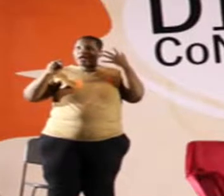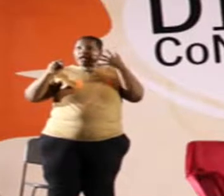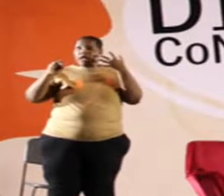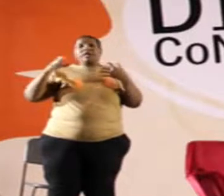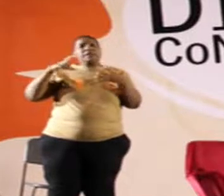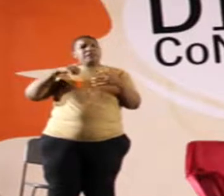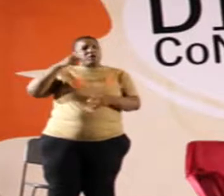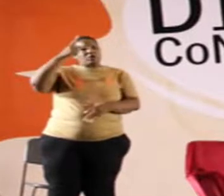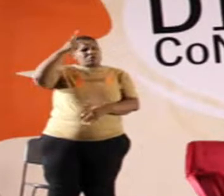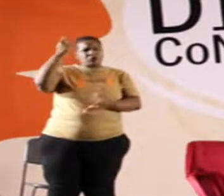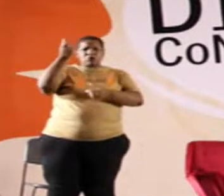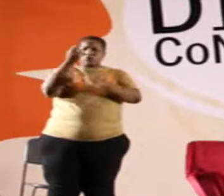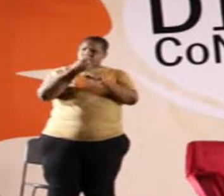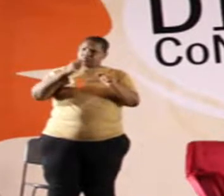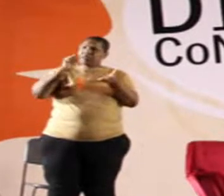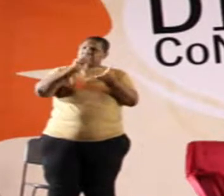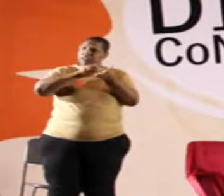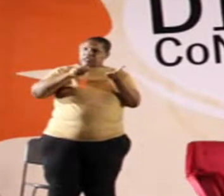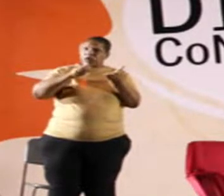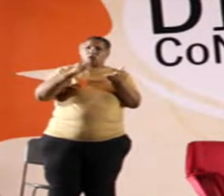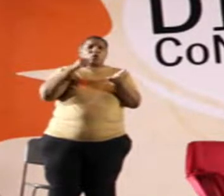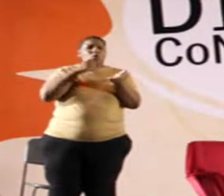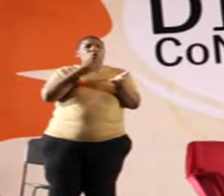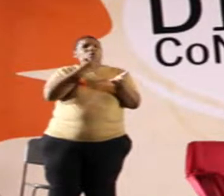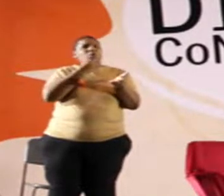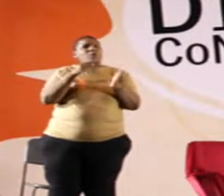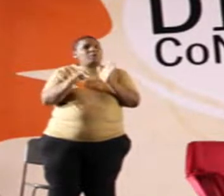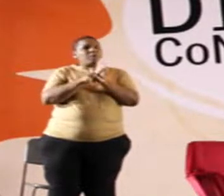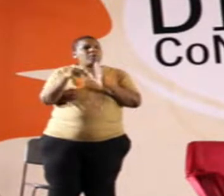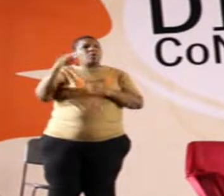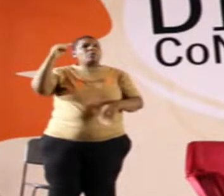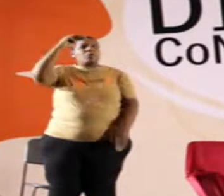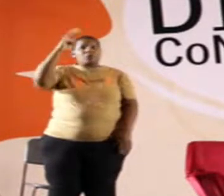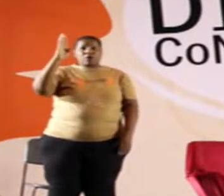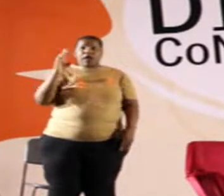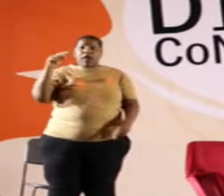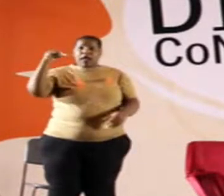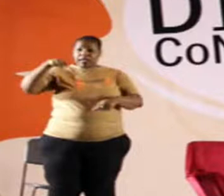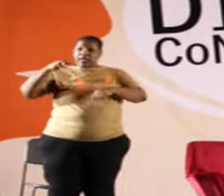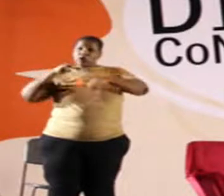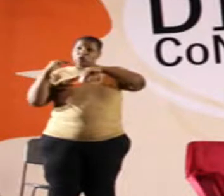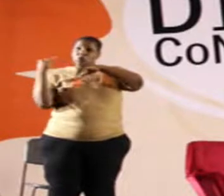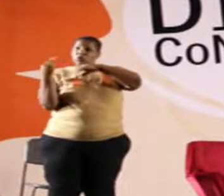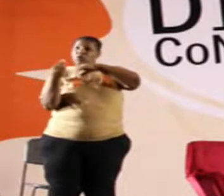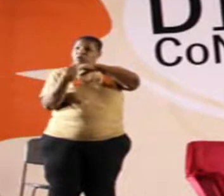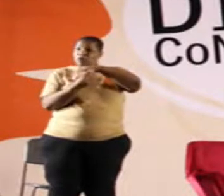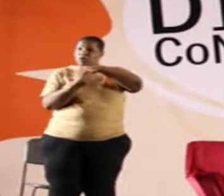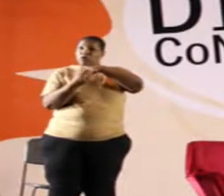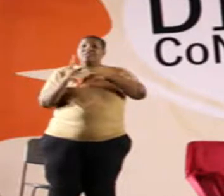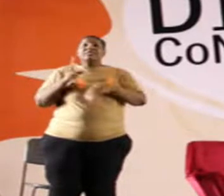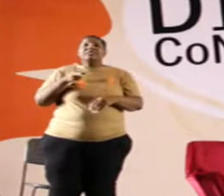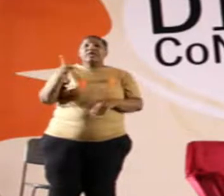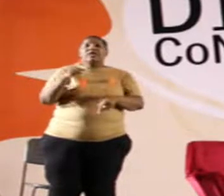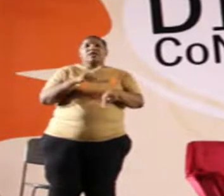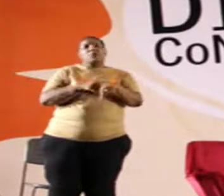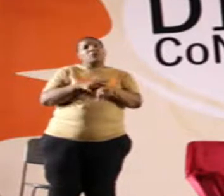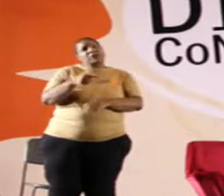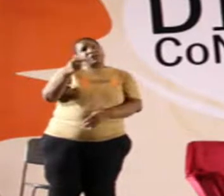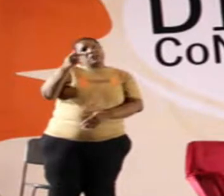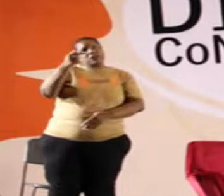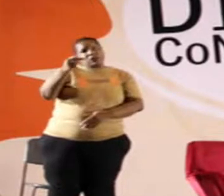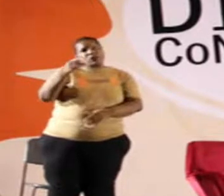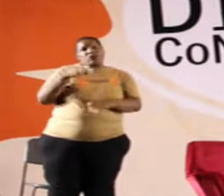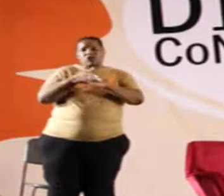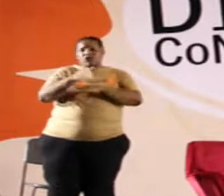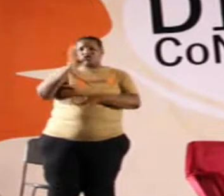por grandes escritores e escritoras brasileiros. Aqui, no Museu Nacional da República, sempre às 19